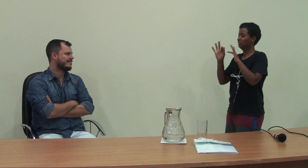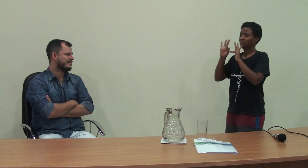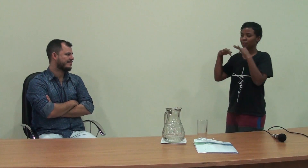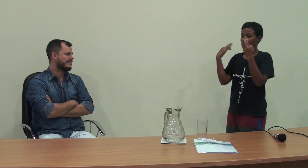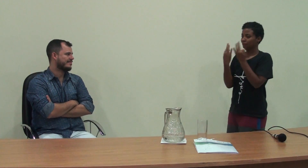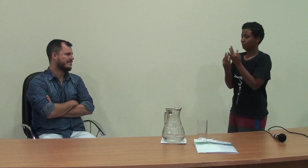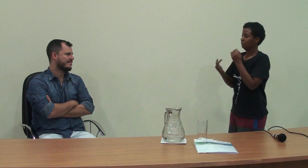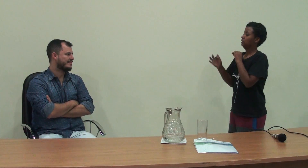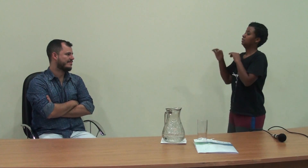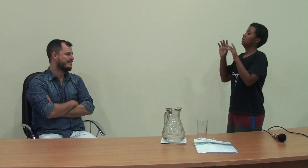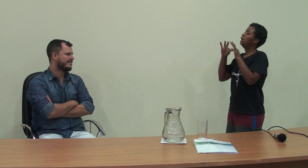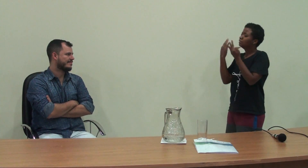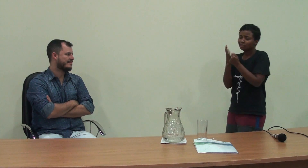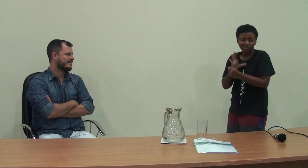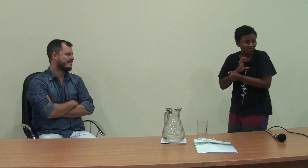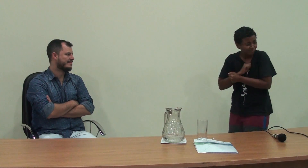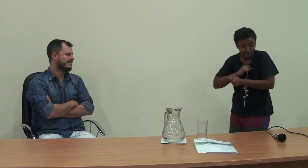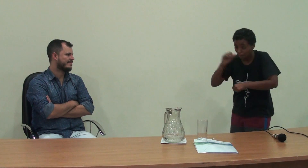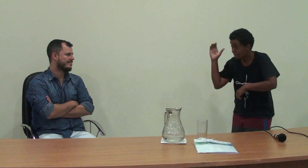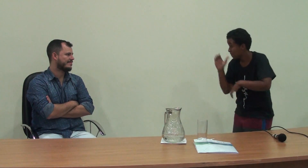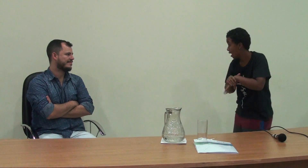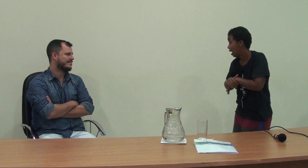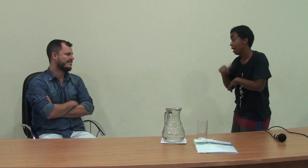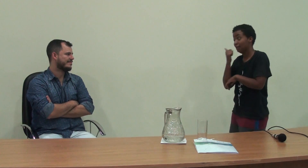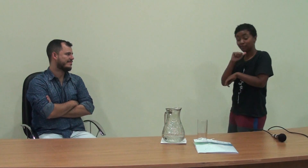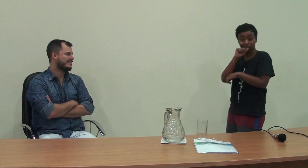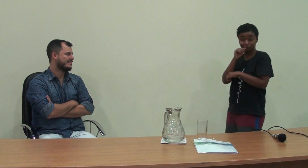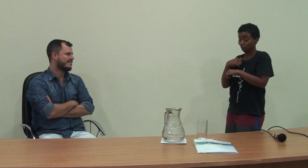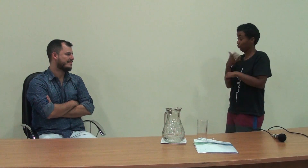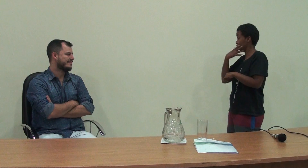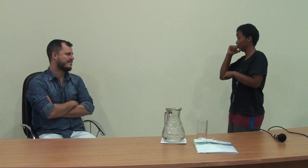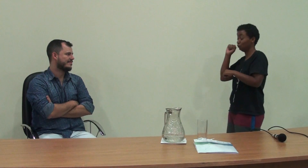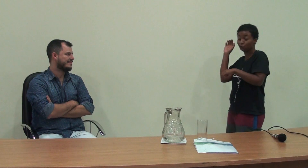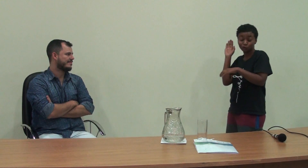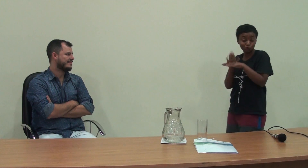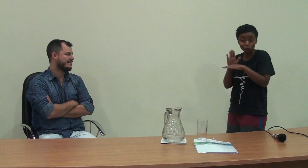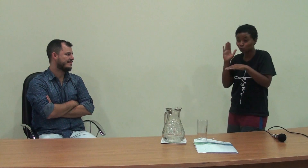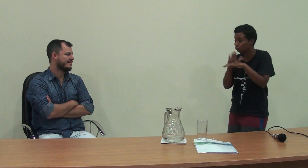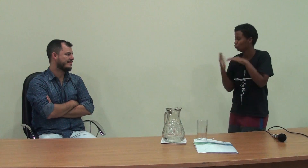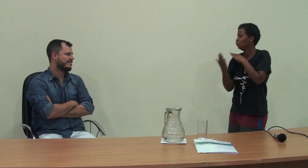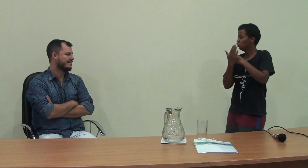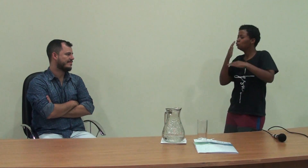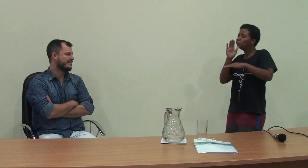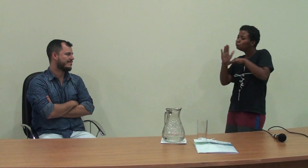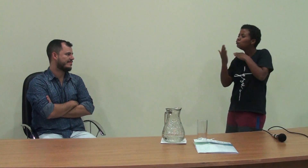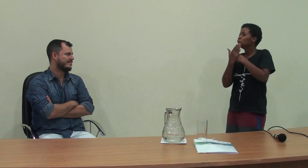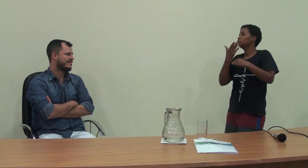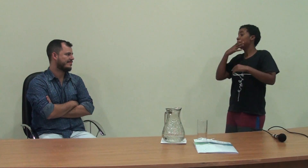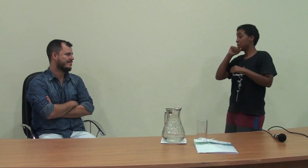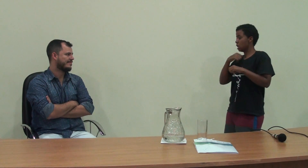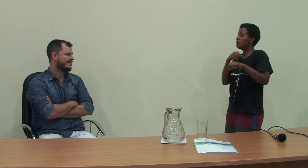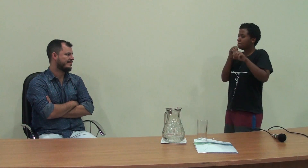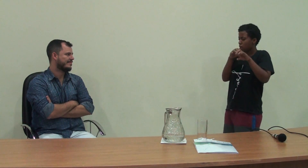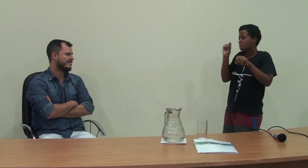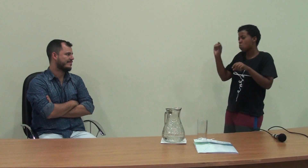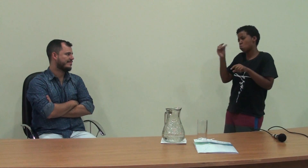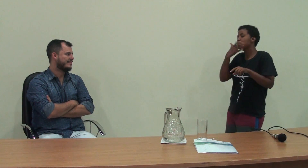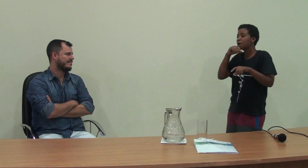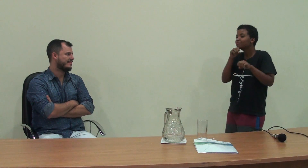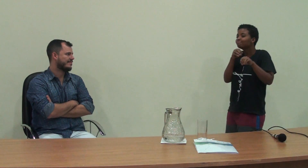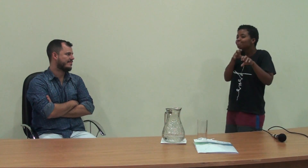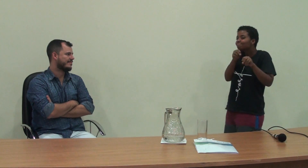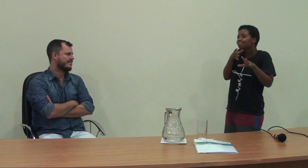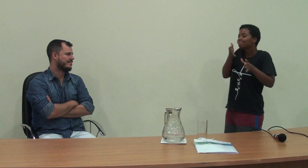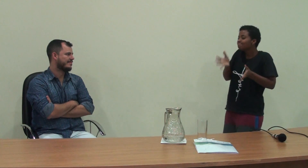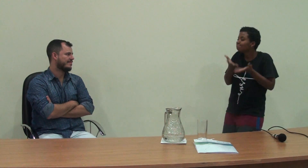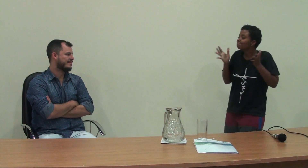Eles tentaram me ajudar, a família tentando me ajudar, não era realmente profissional intérprete, a família ele tentando me ajudar com a sinalização. Minha